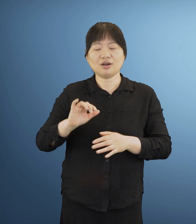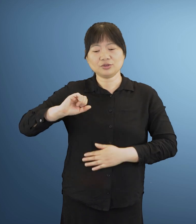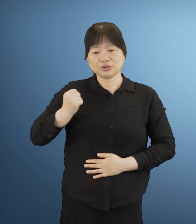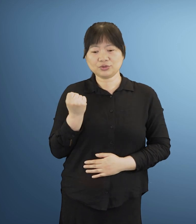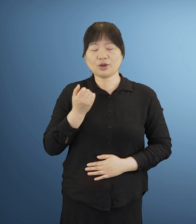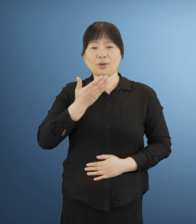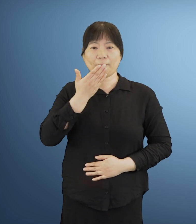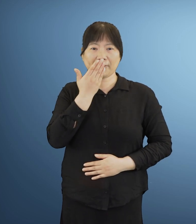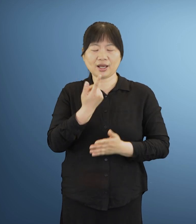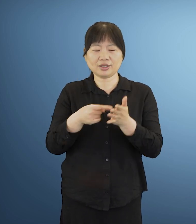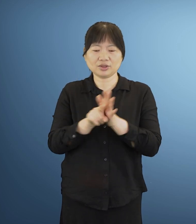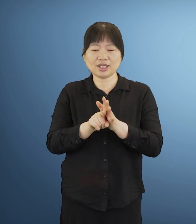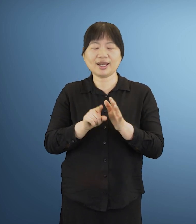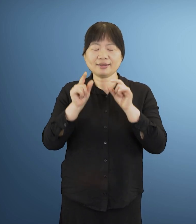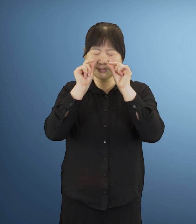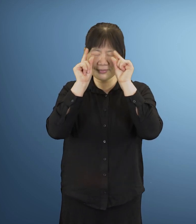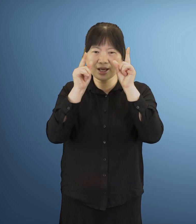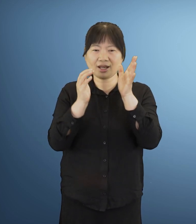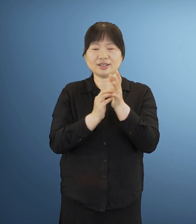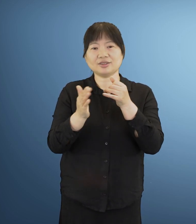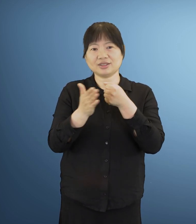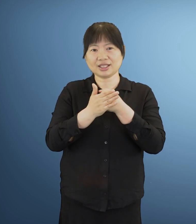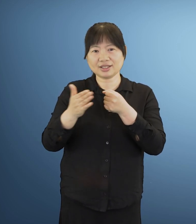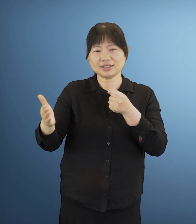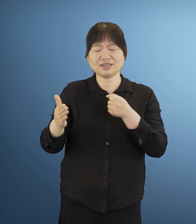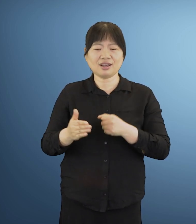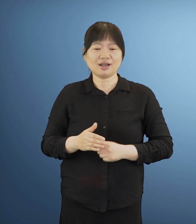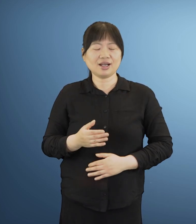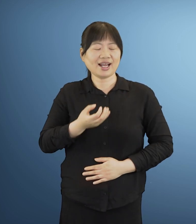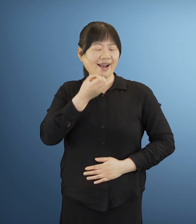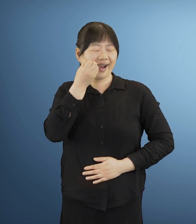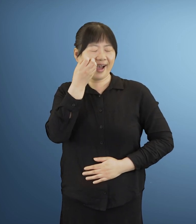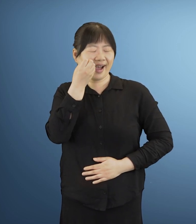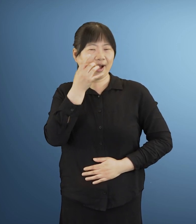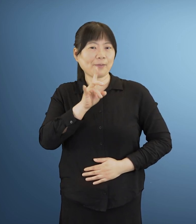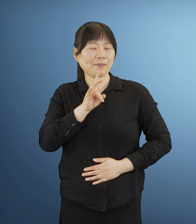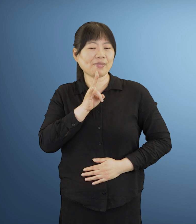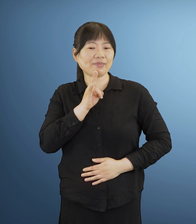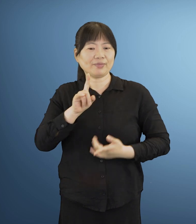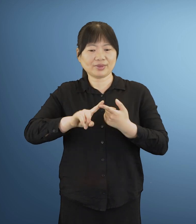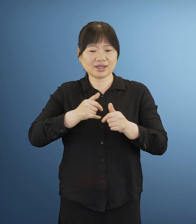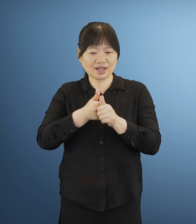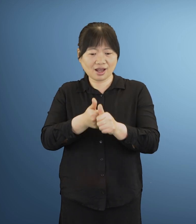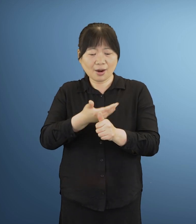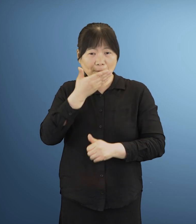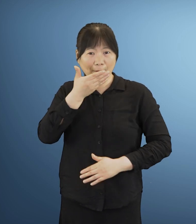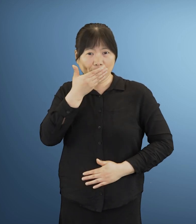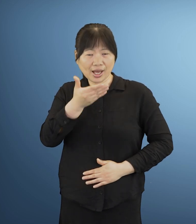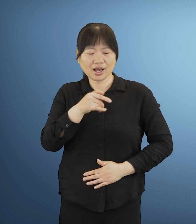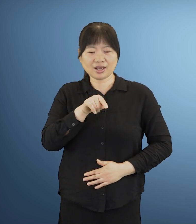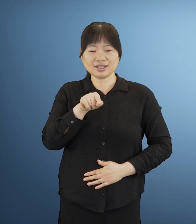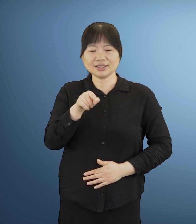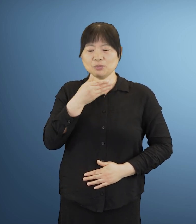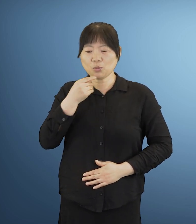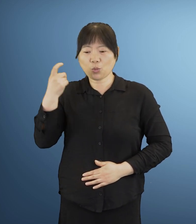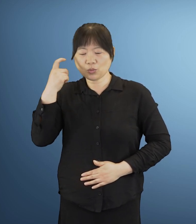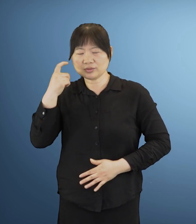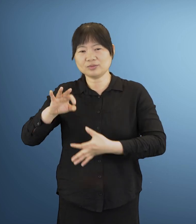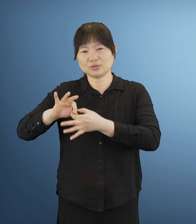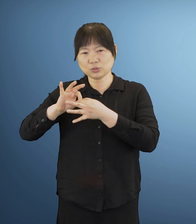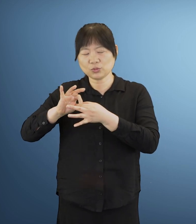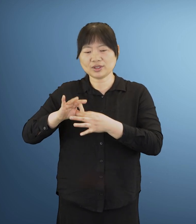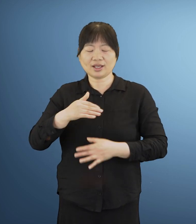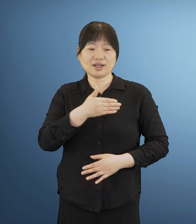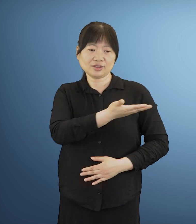순종하게 하시려고 알게 하신 바 그 신비의 계시를 따라 된 것이니 이 복음으로 너희를